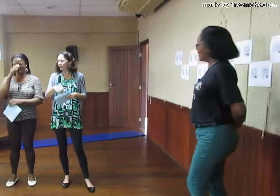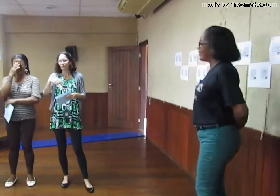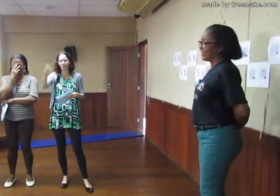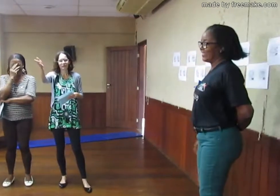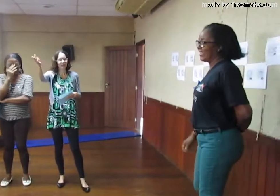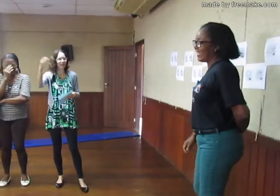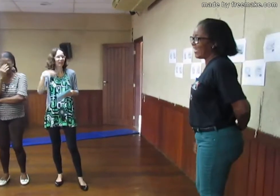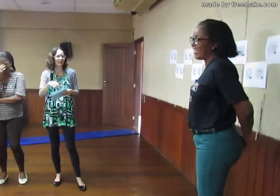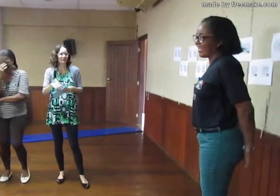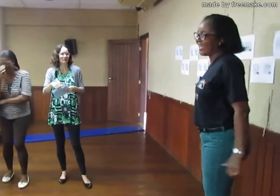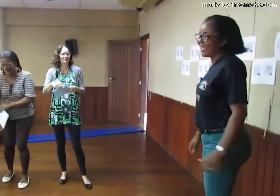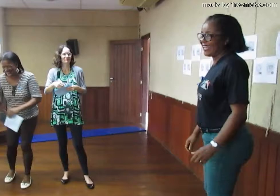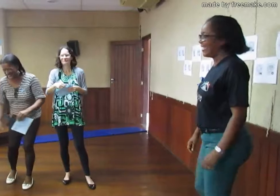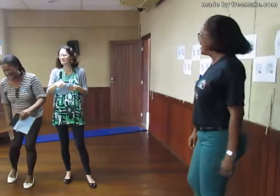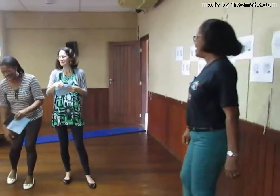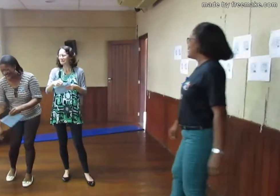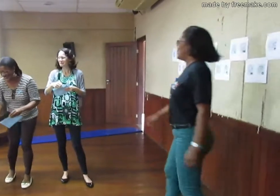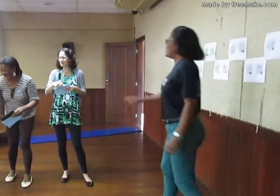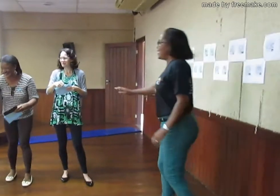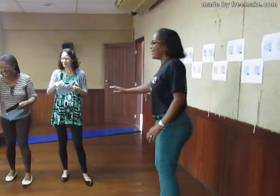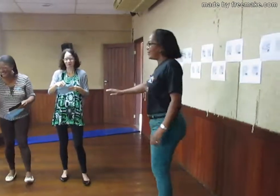alfabeto manual.